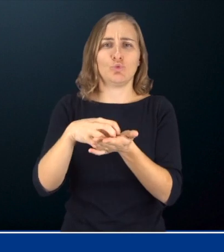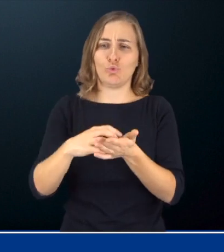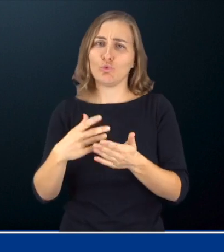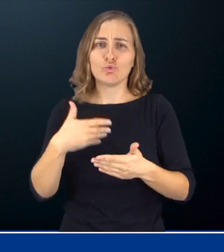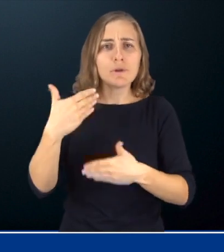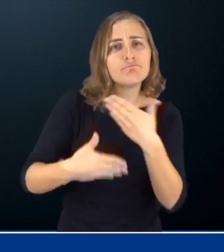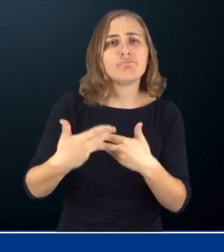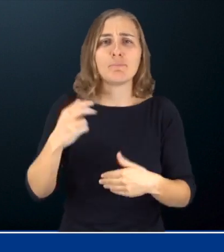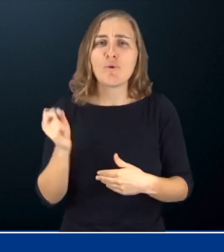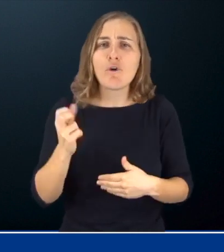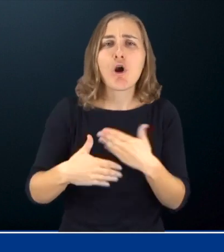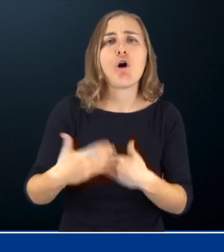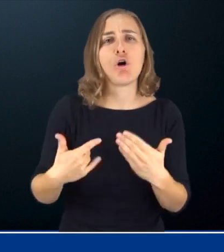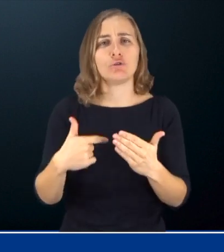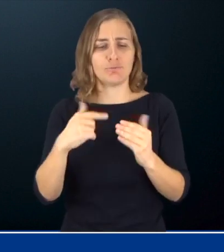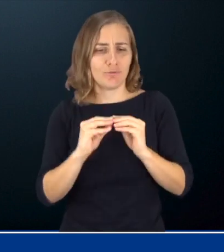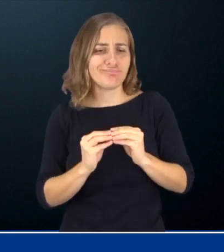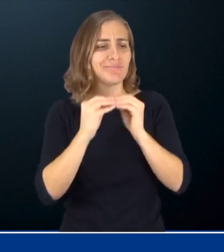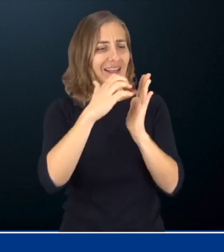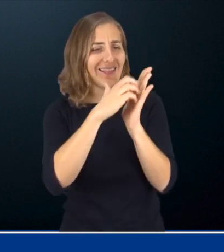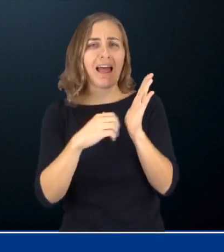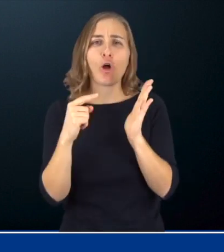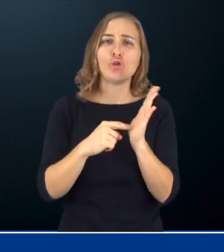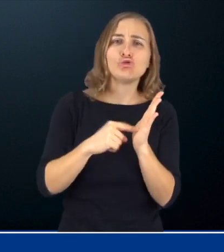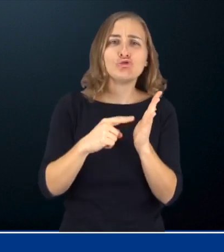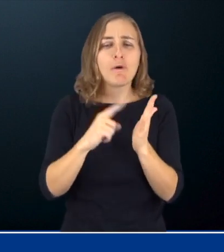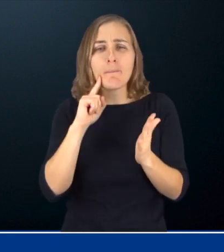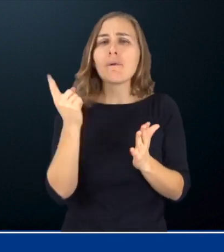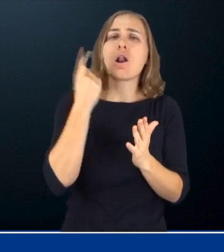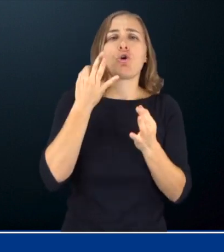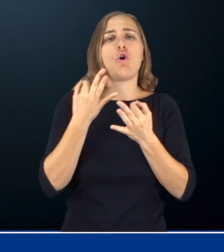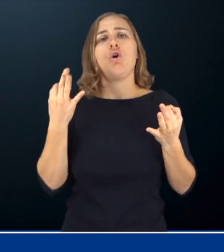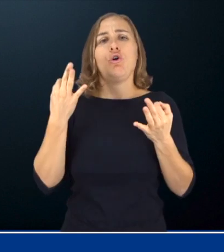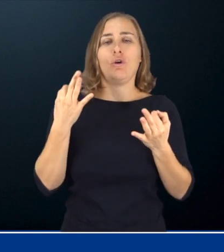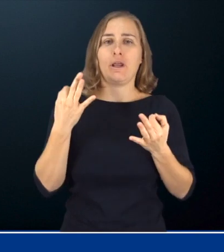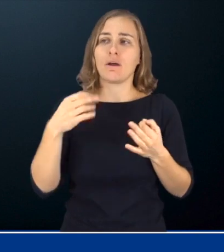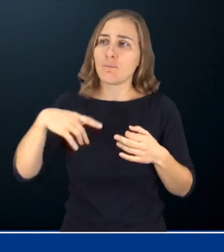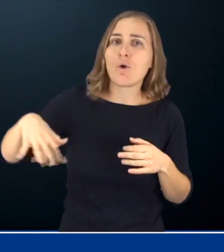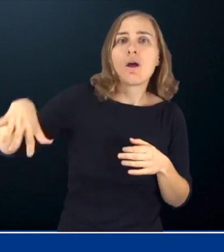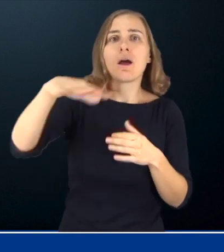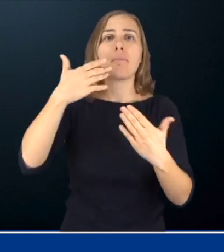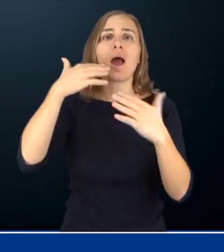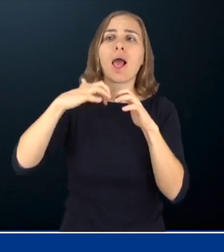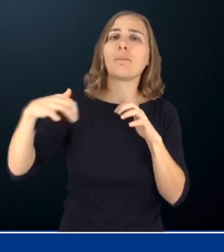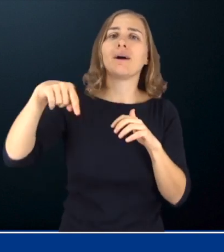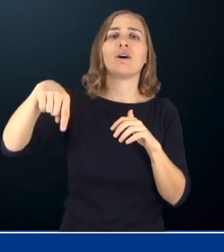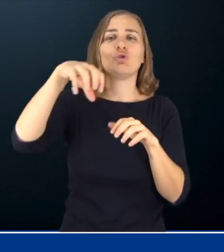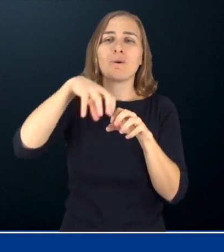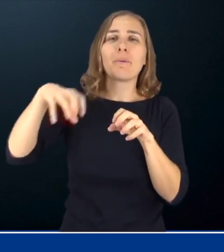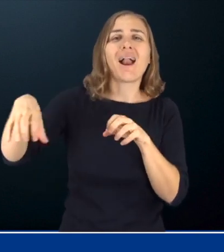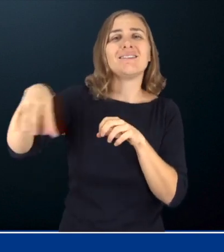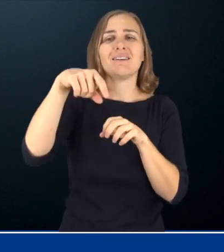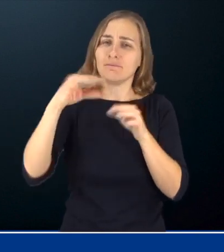Lance ribadisce il suo sostegno a questo disegno di legge e si dichiara pronto a dare il proprio contributo per arrivare il più